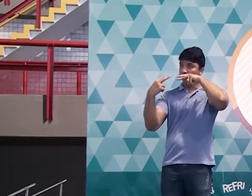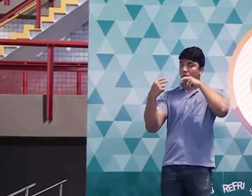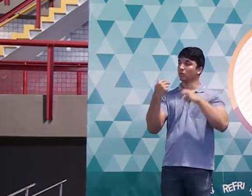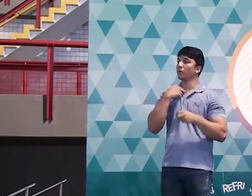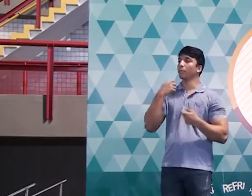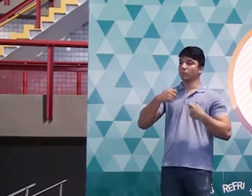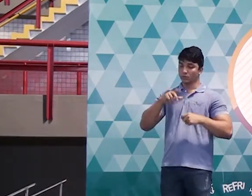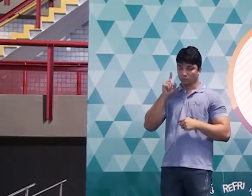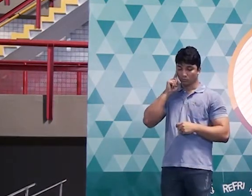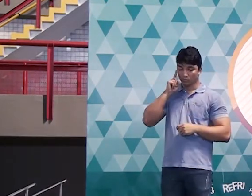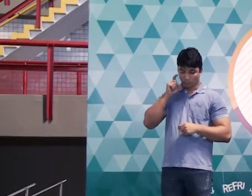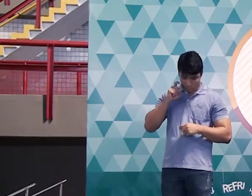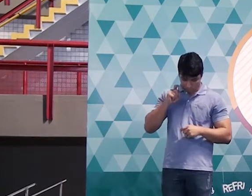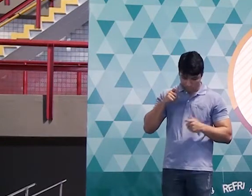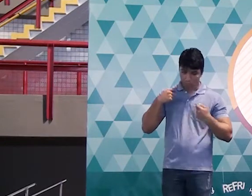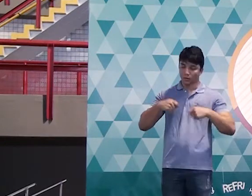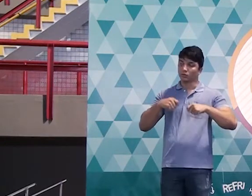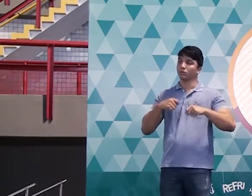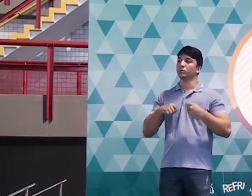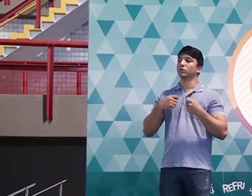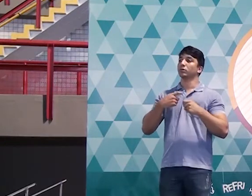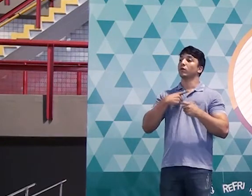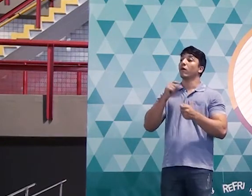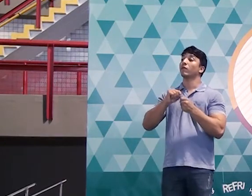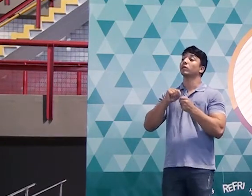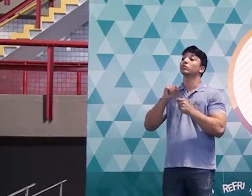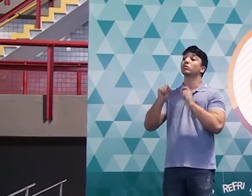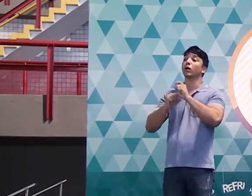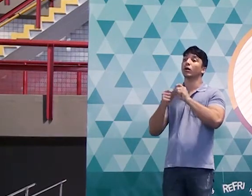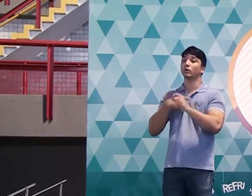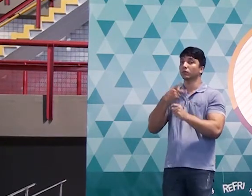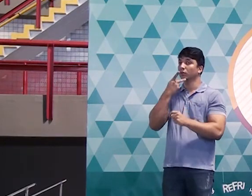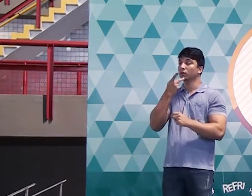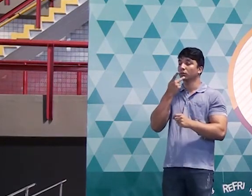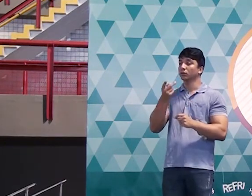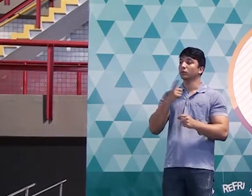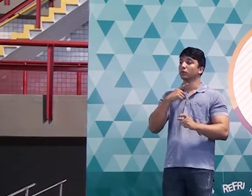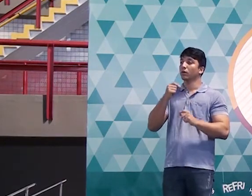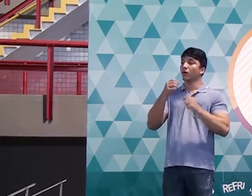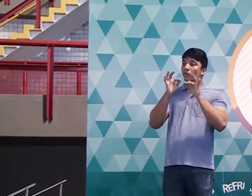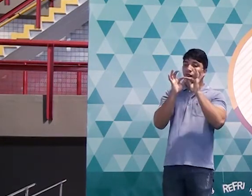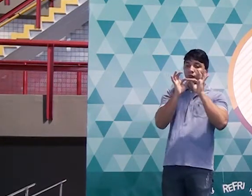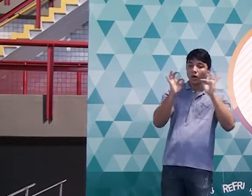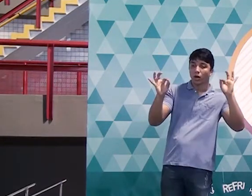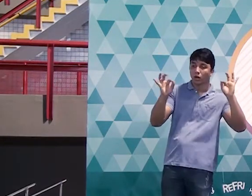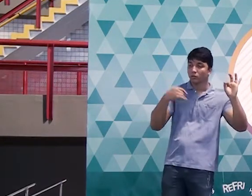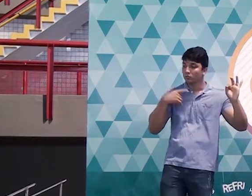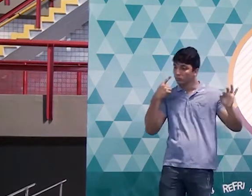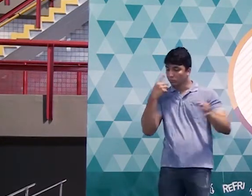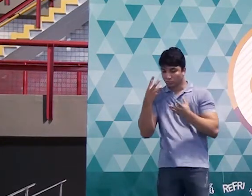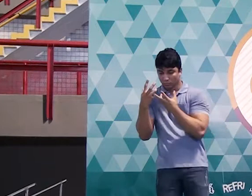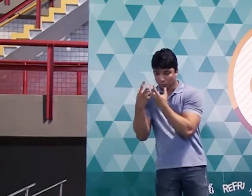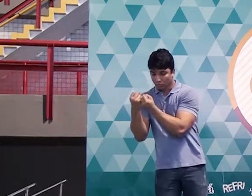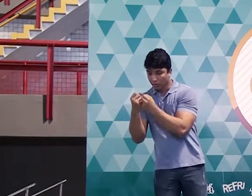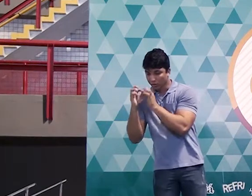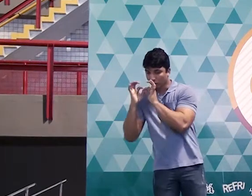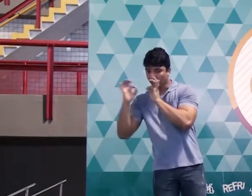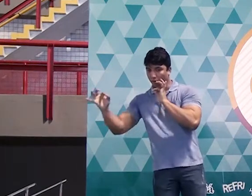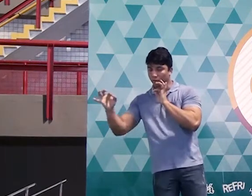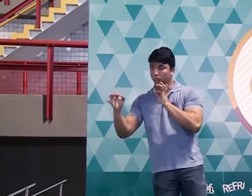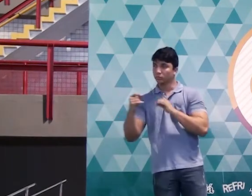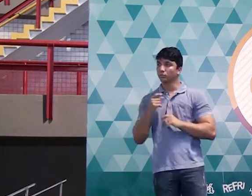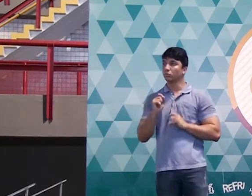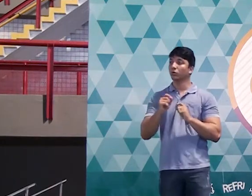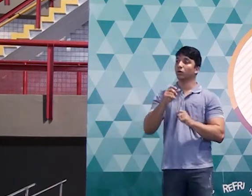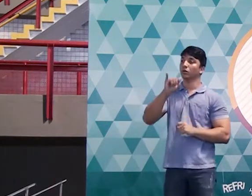cabeça baixa. O suzerano vai repetir uma frase e o vassalo tem que dizer a mesma frase. É o